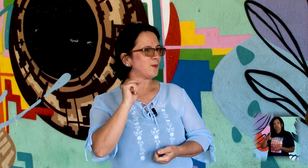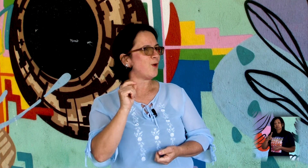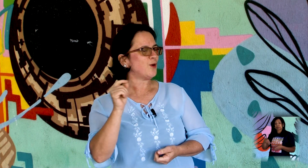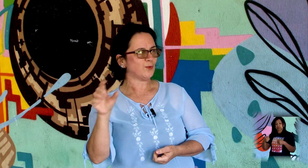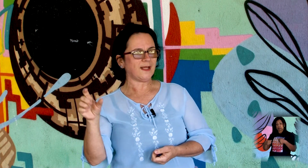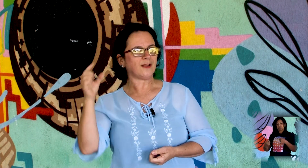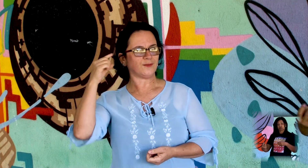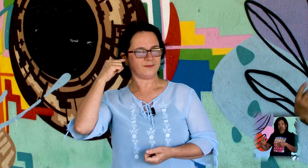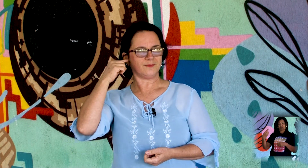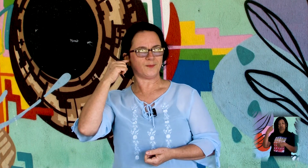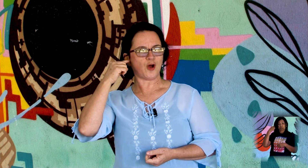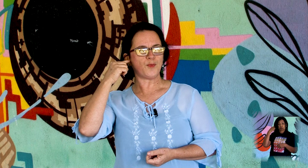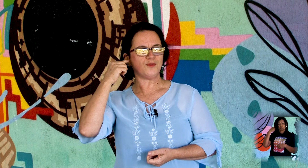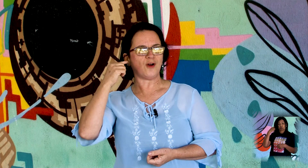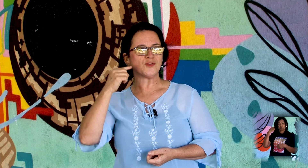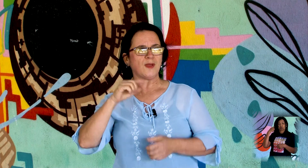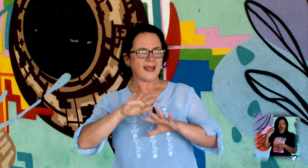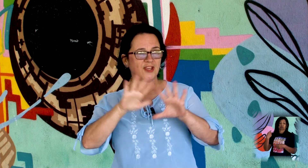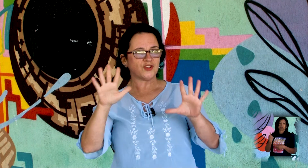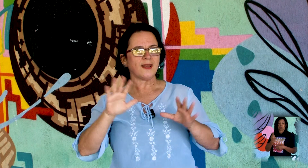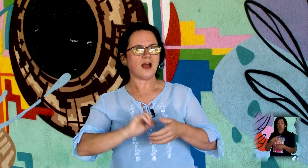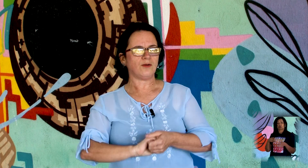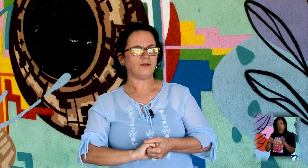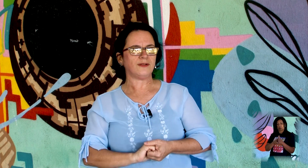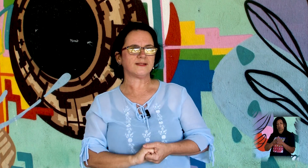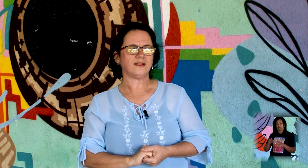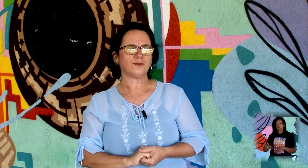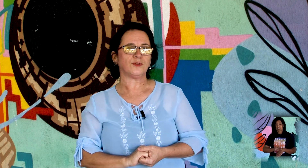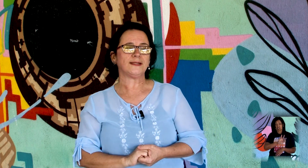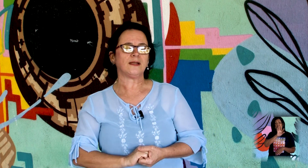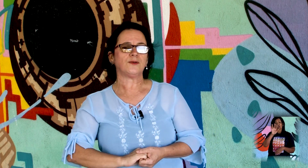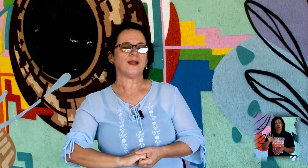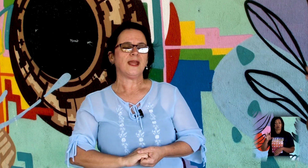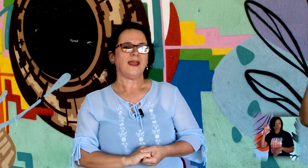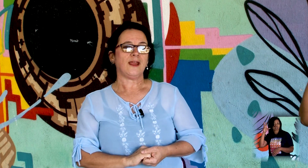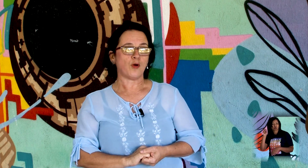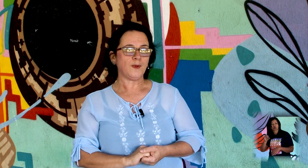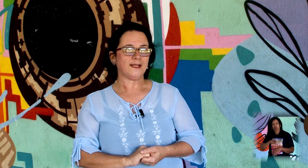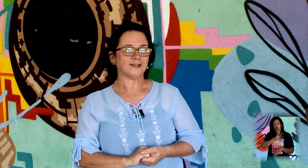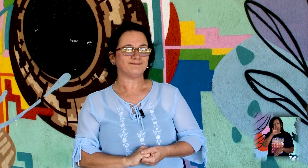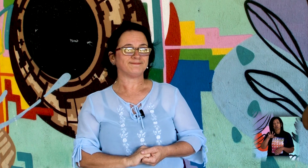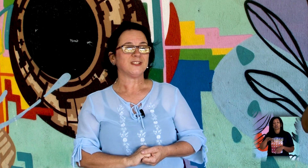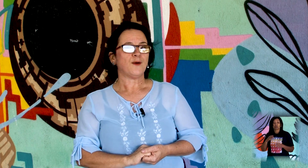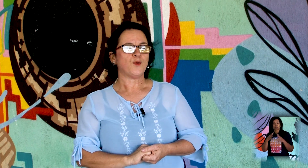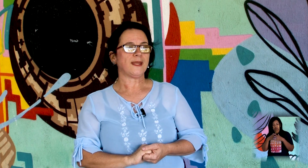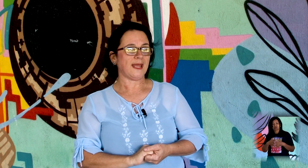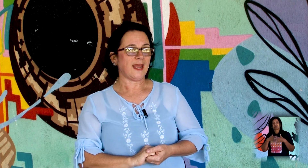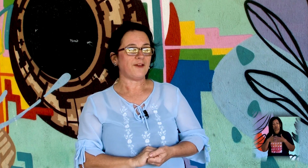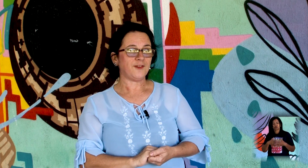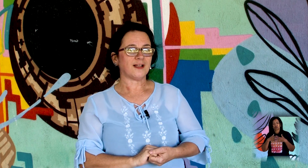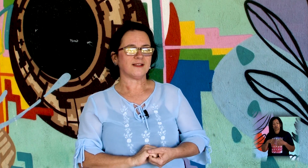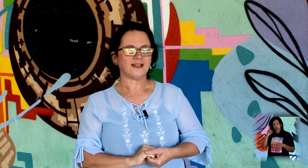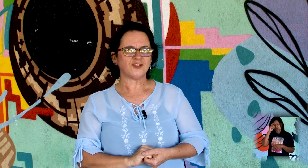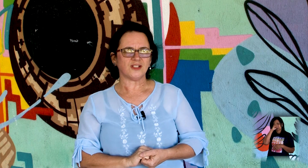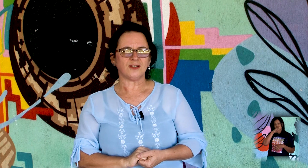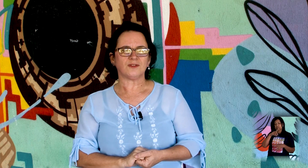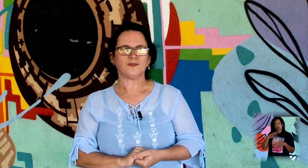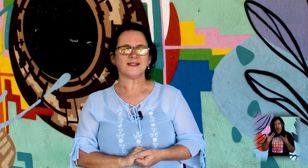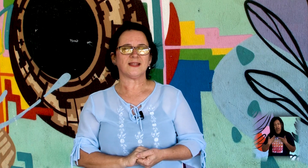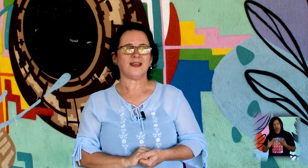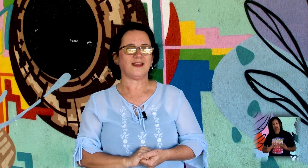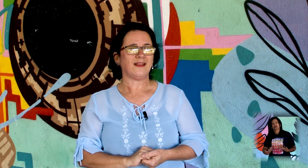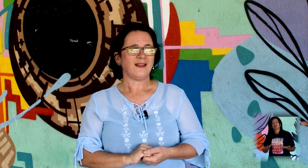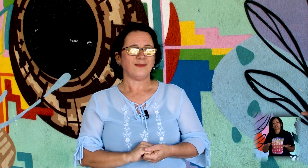esse retorno, né? Próprio nosso. Sim. É geral esse retorno. Então, complica. Porque fica